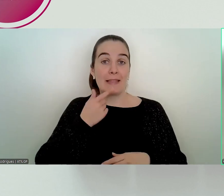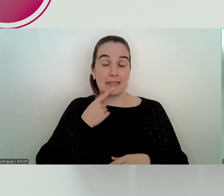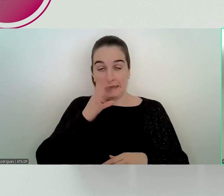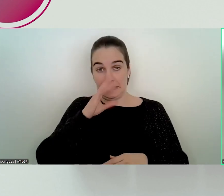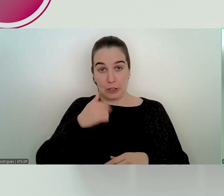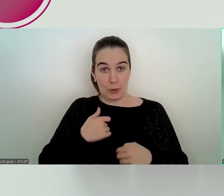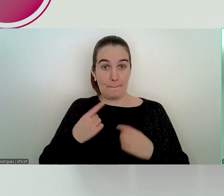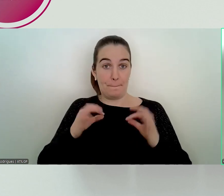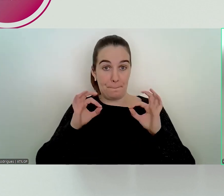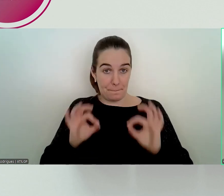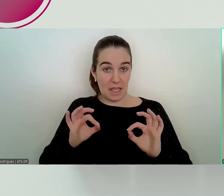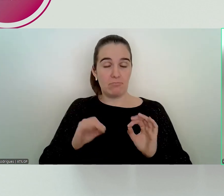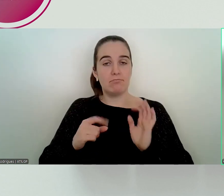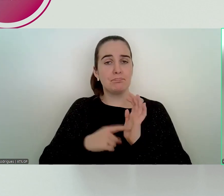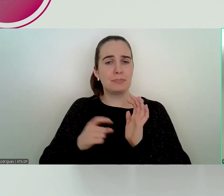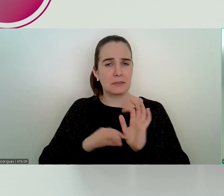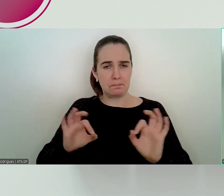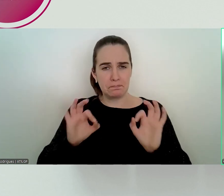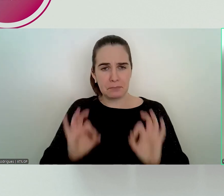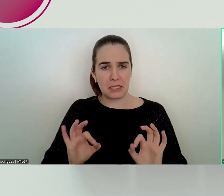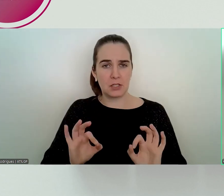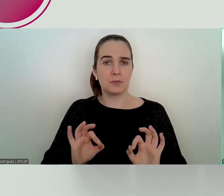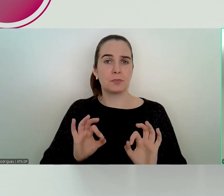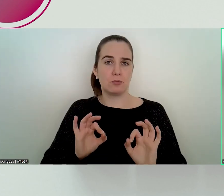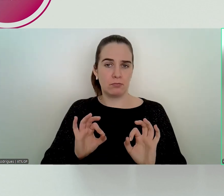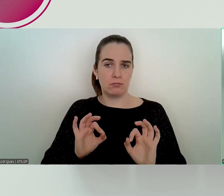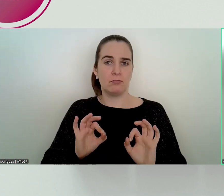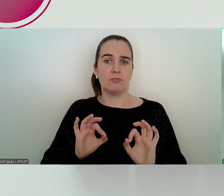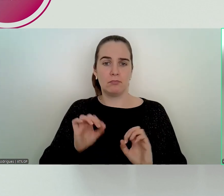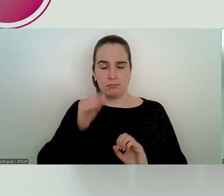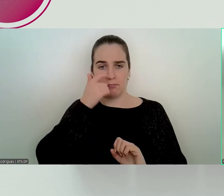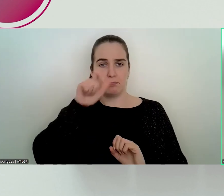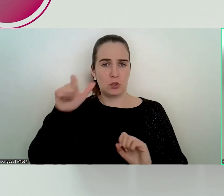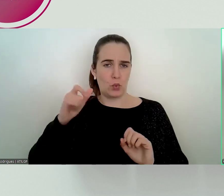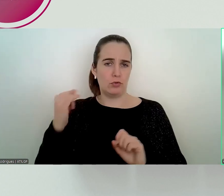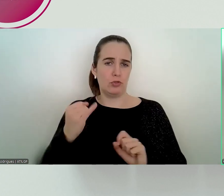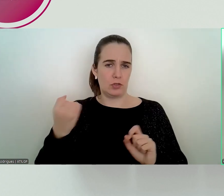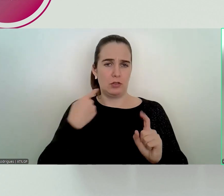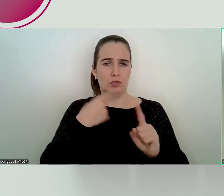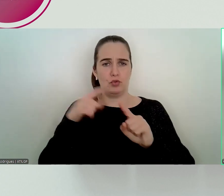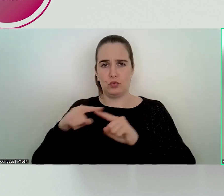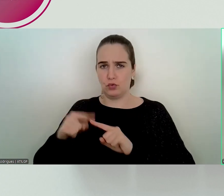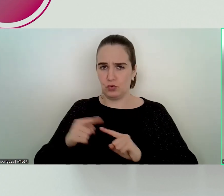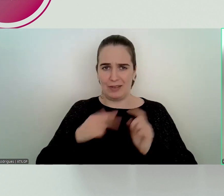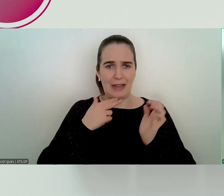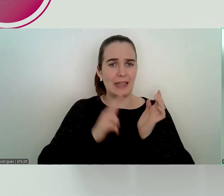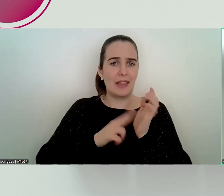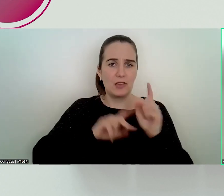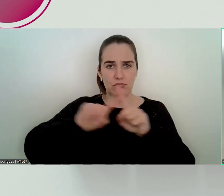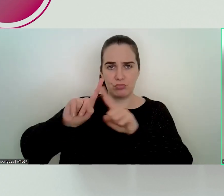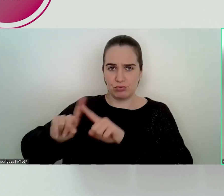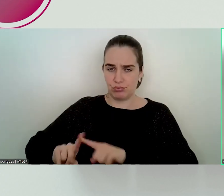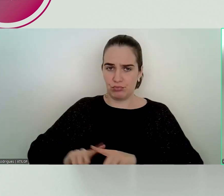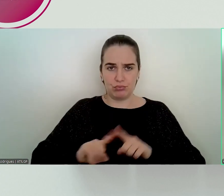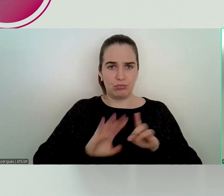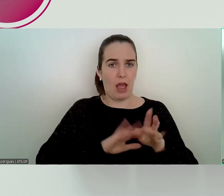de ter a colaboração de várias unidades da administração